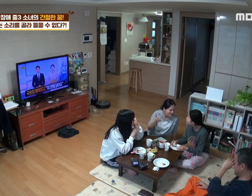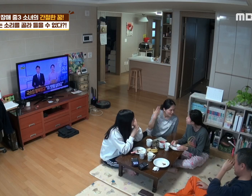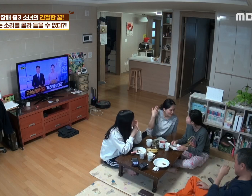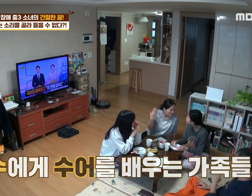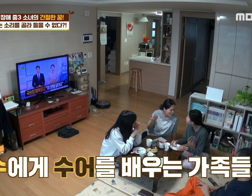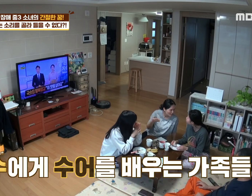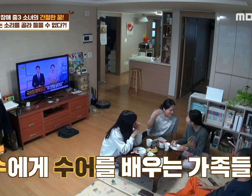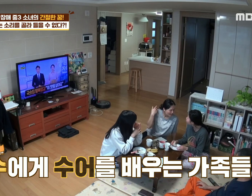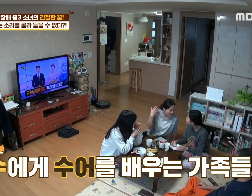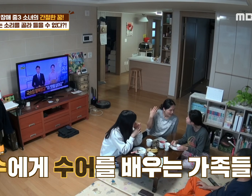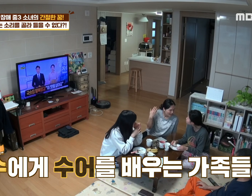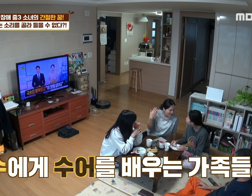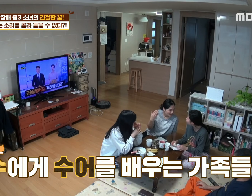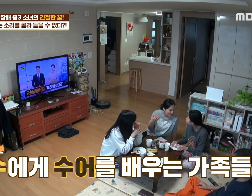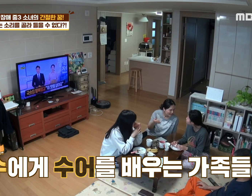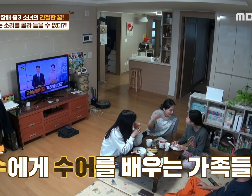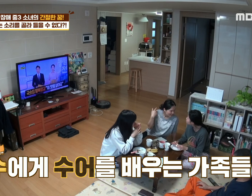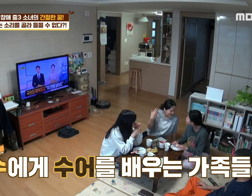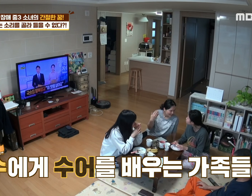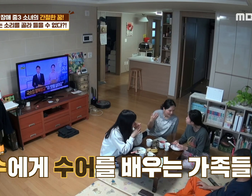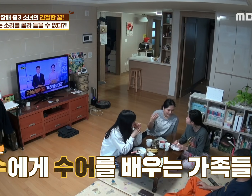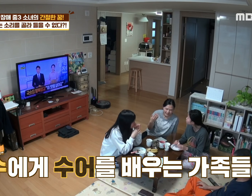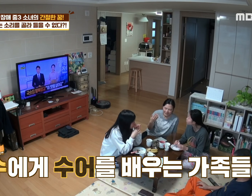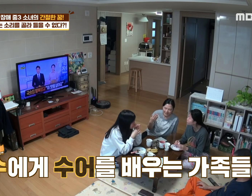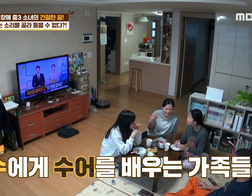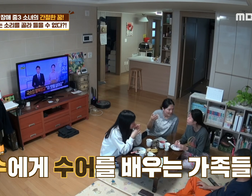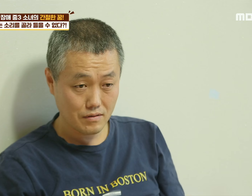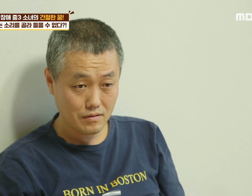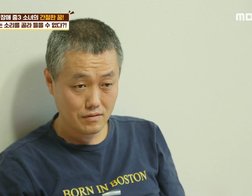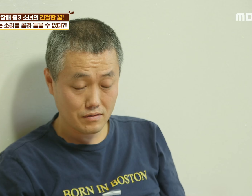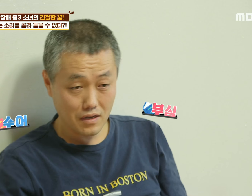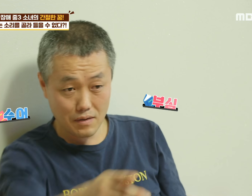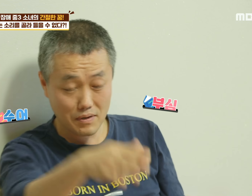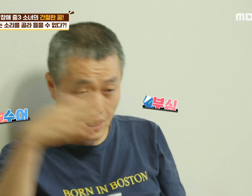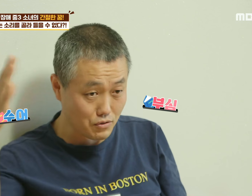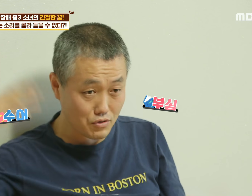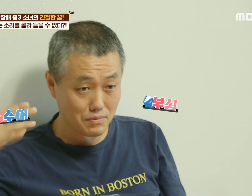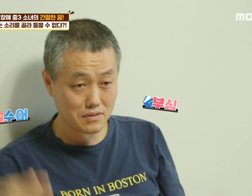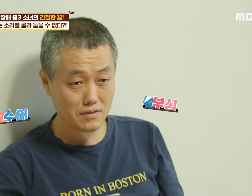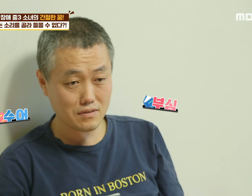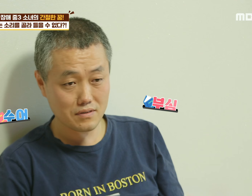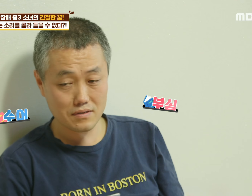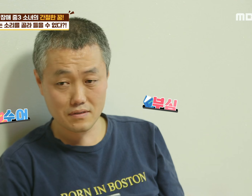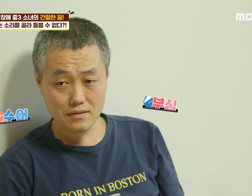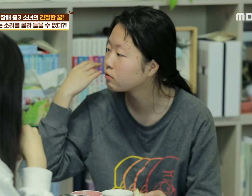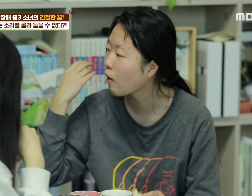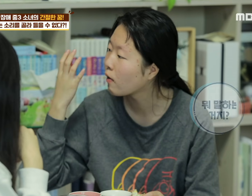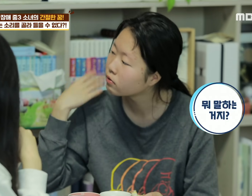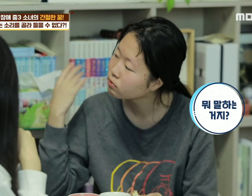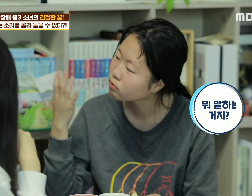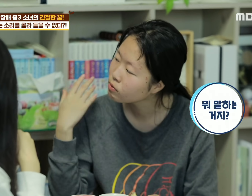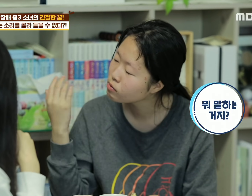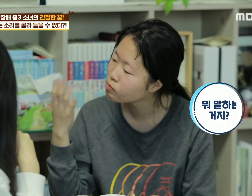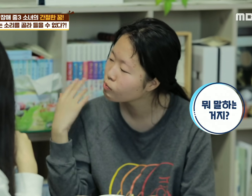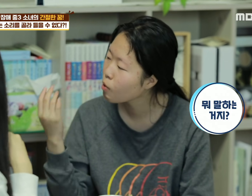이게 뭐였지, 이게? 어떻게 다들 기억하는 거야? 내가 아빠가 계속 연습했잖아. 아니, 이거 있지 않았어, 이거?